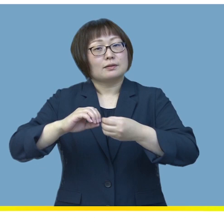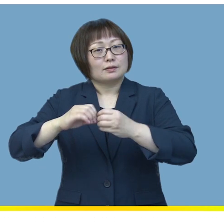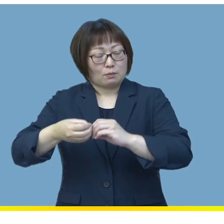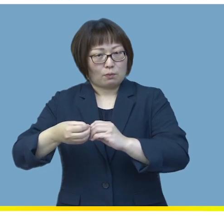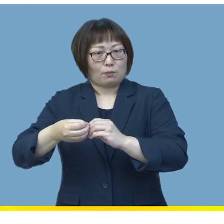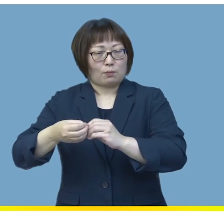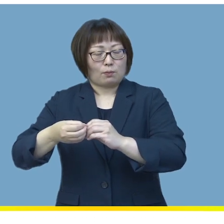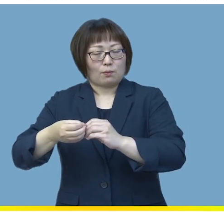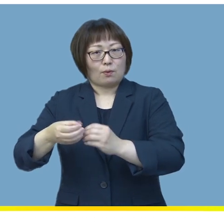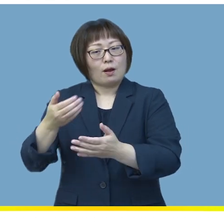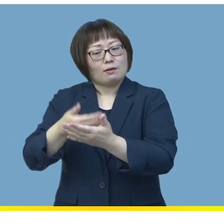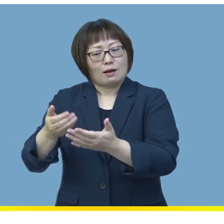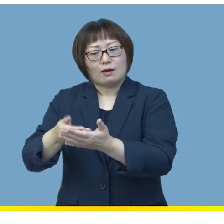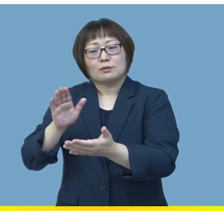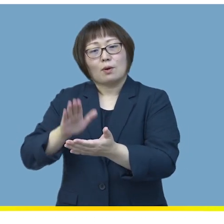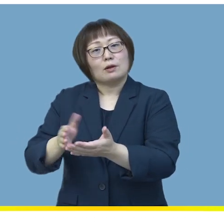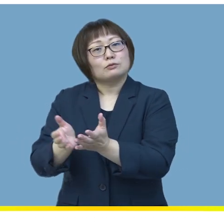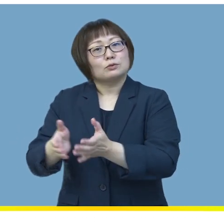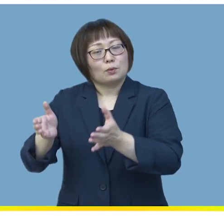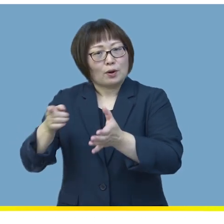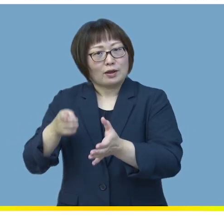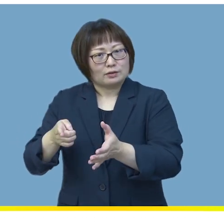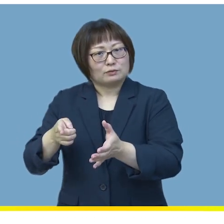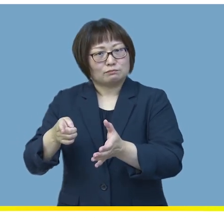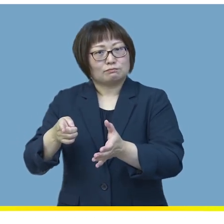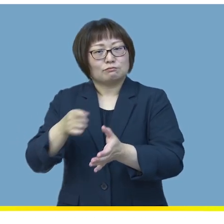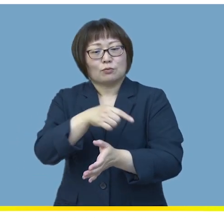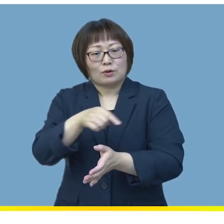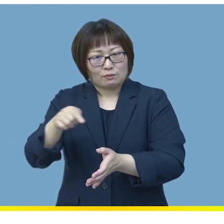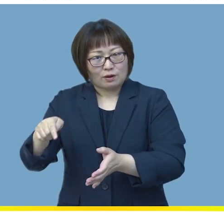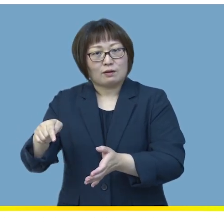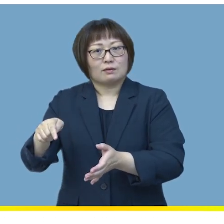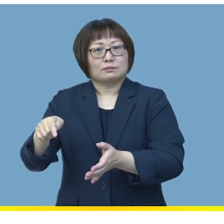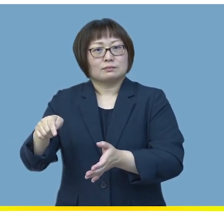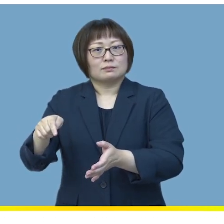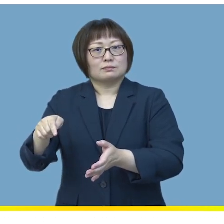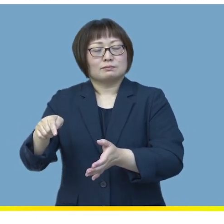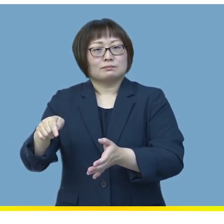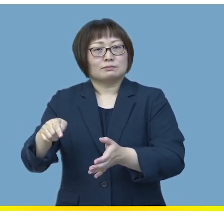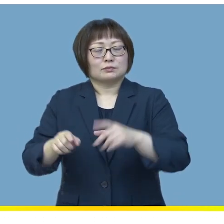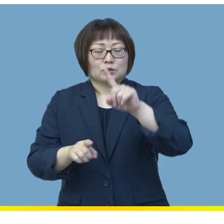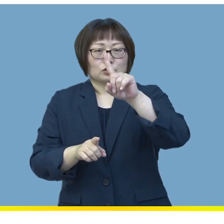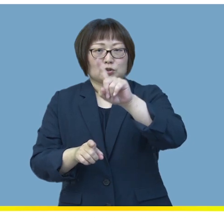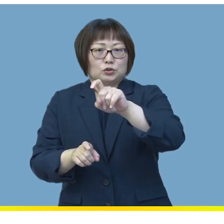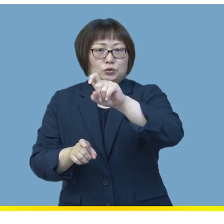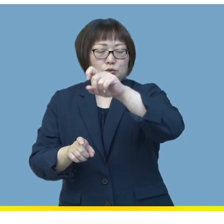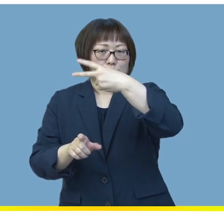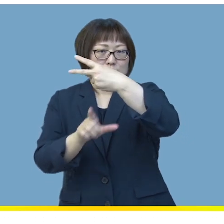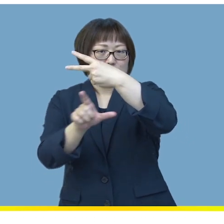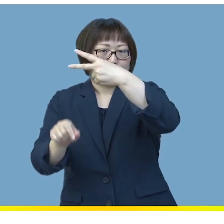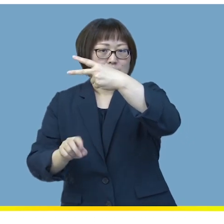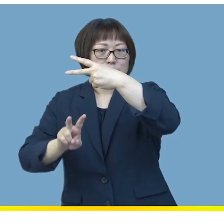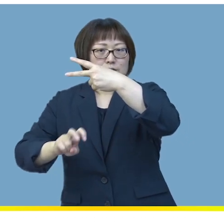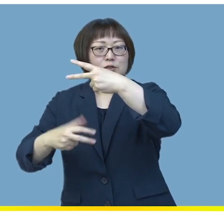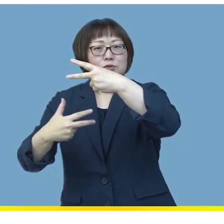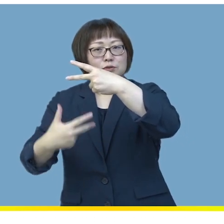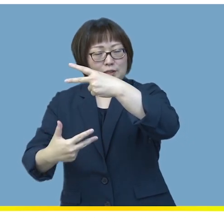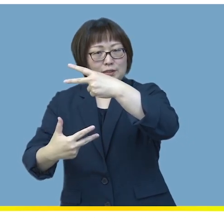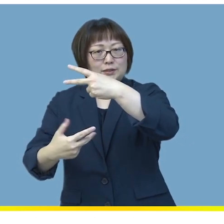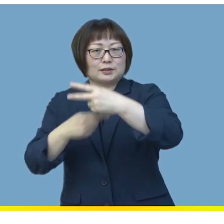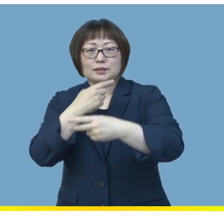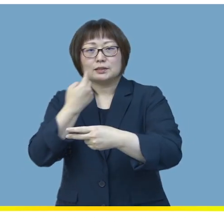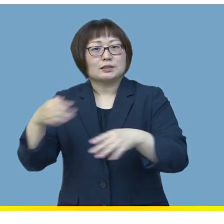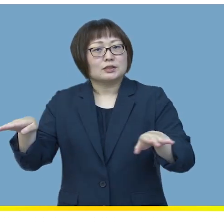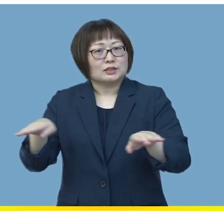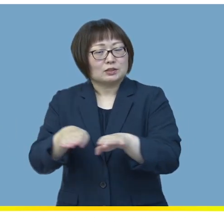色柄付発泡トレーの回収は12月27日日曜日